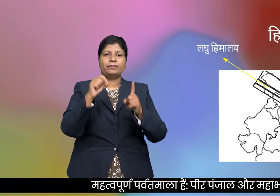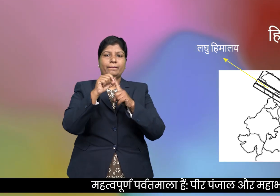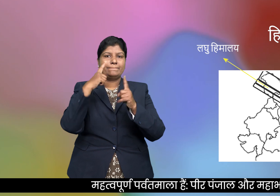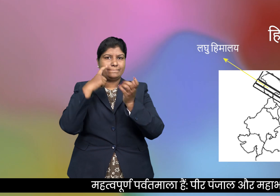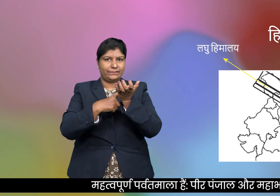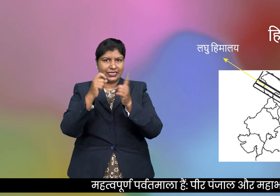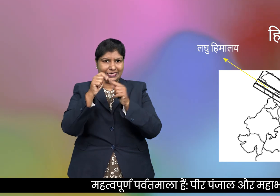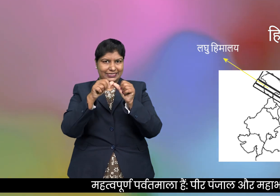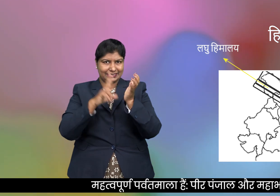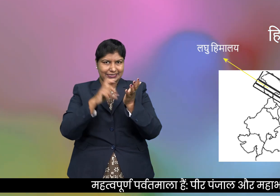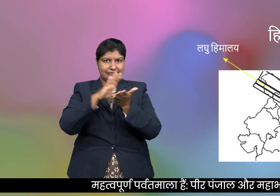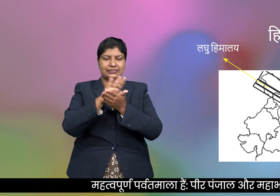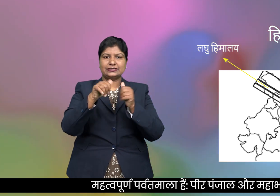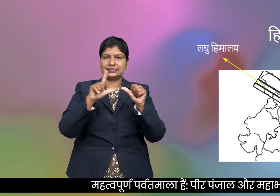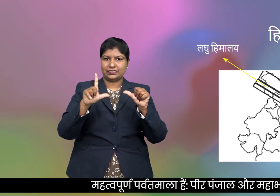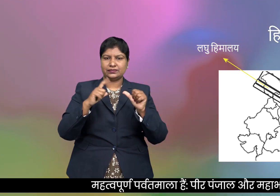पीर पंजाल और महाभारत रेंज।